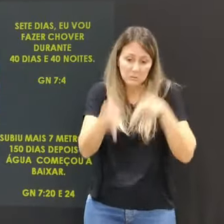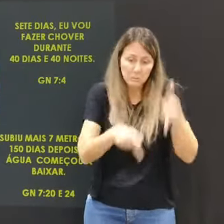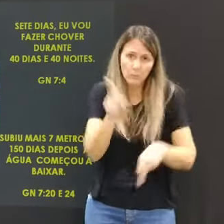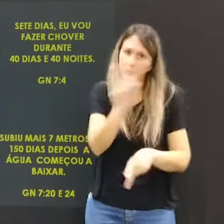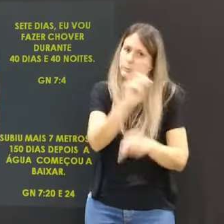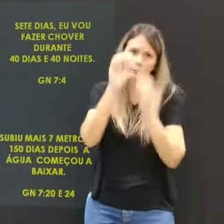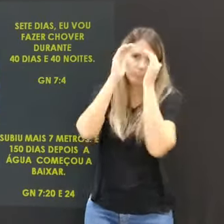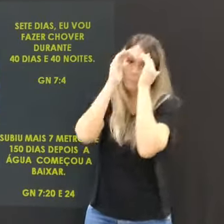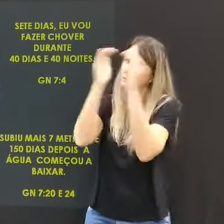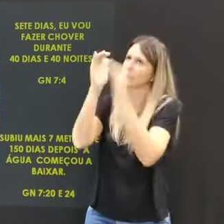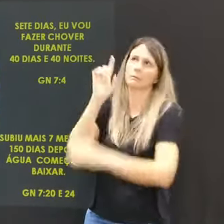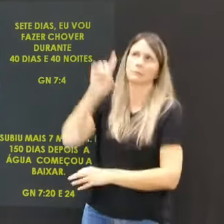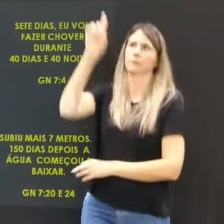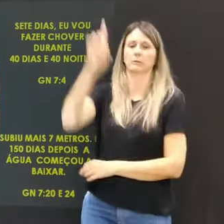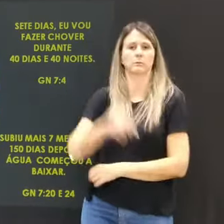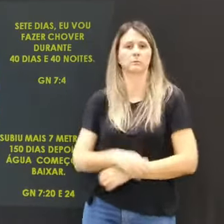que o povo não obedeceu a Deus.